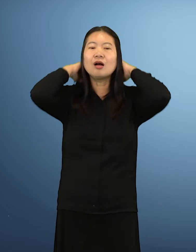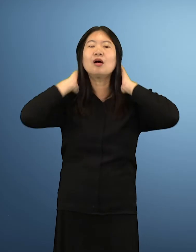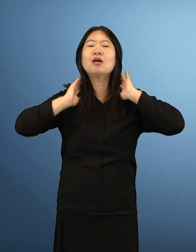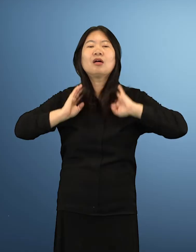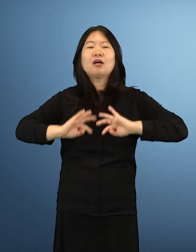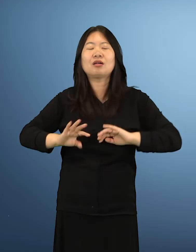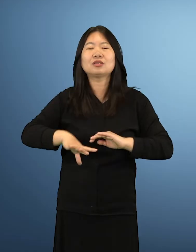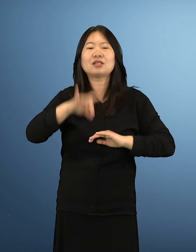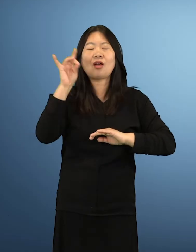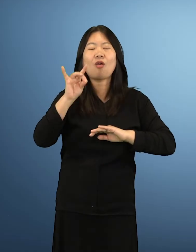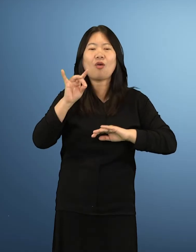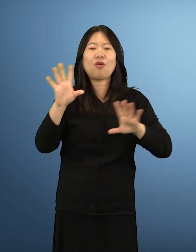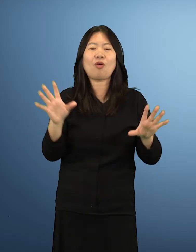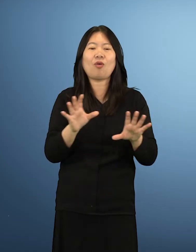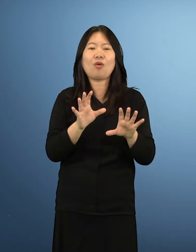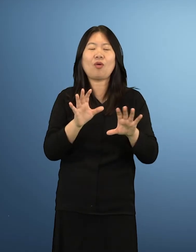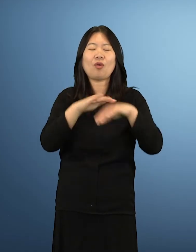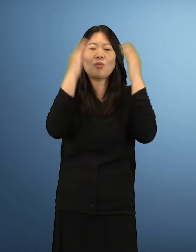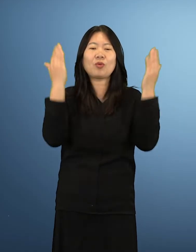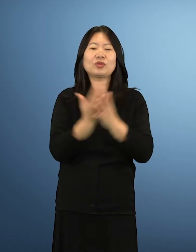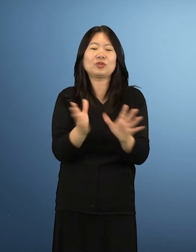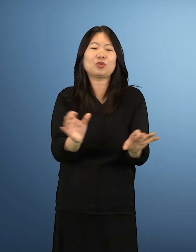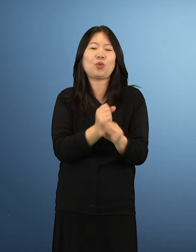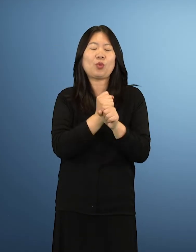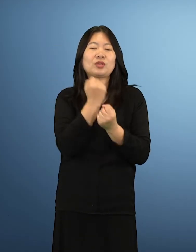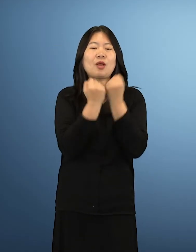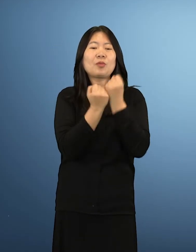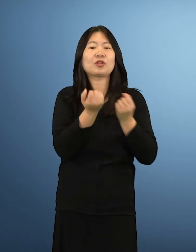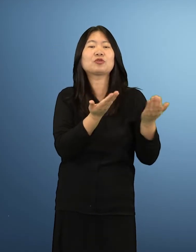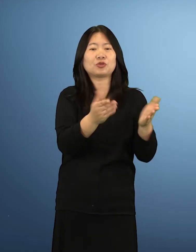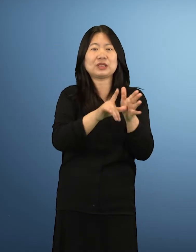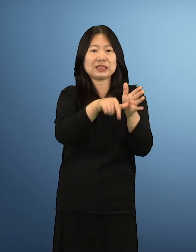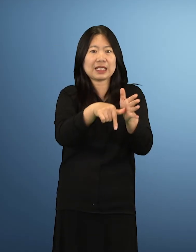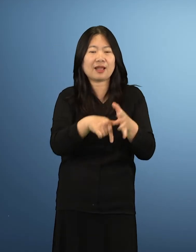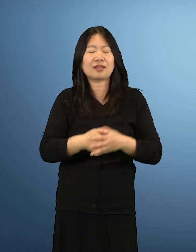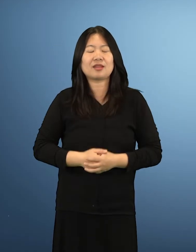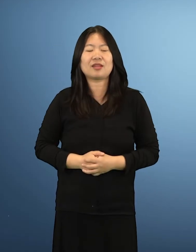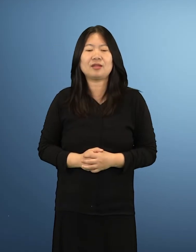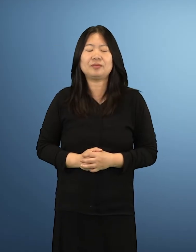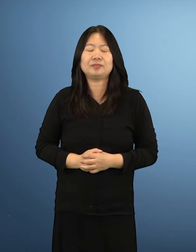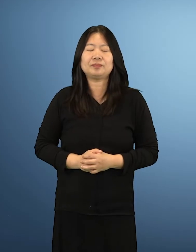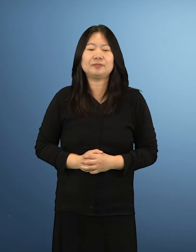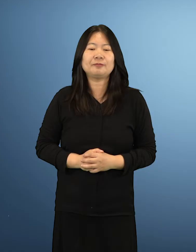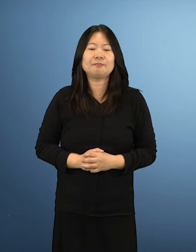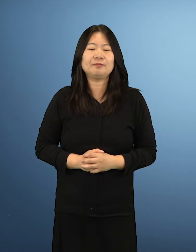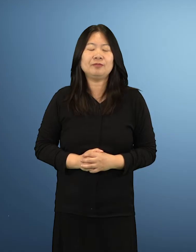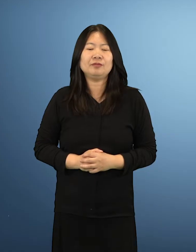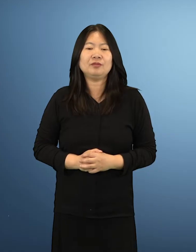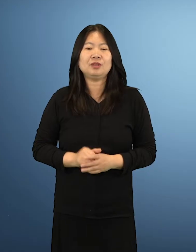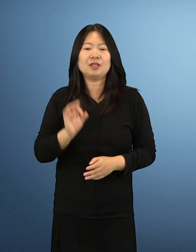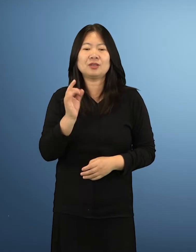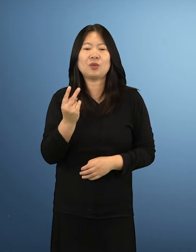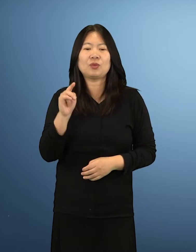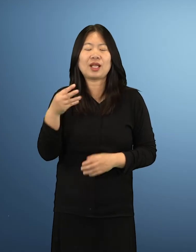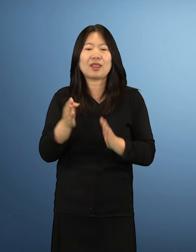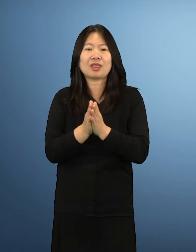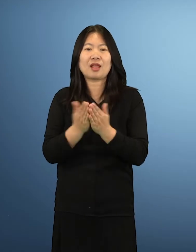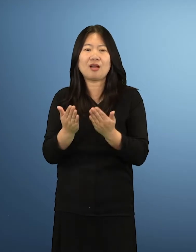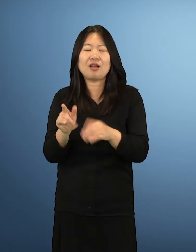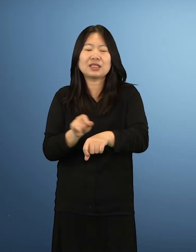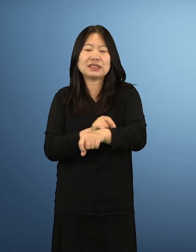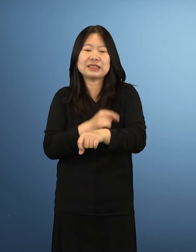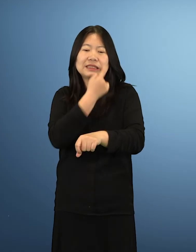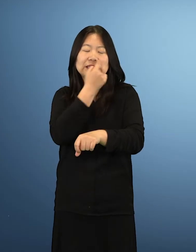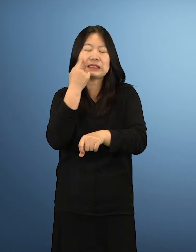어차피 서론격입니다. 요엘서를 우리가 말씀을 나누겠는데요. 요엘서에는 몇 가지 좀